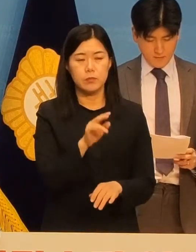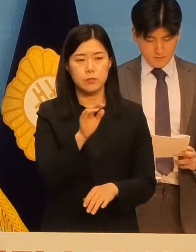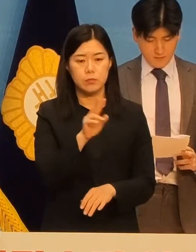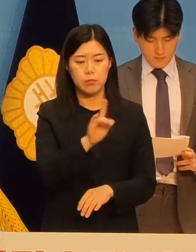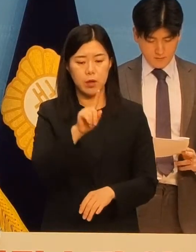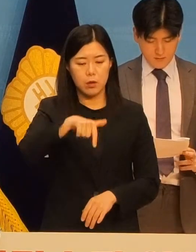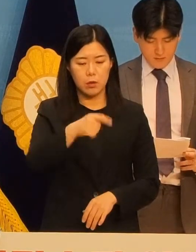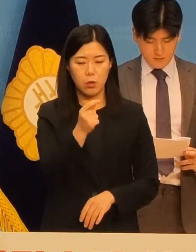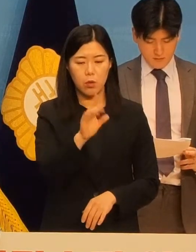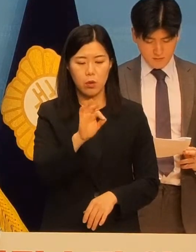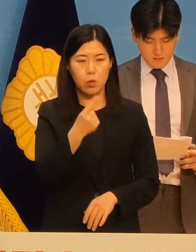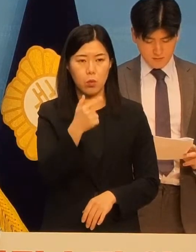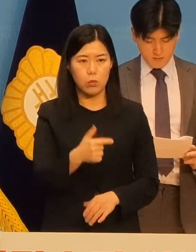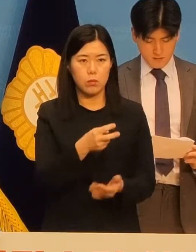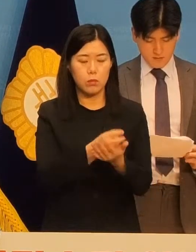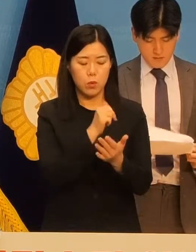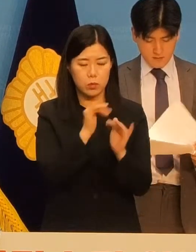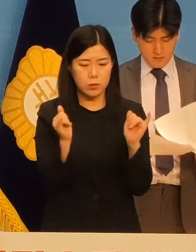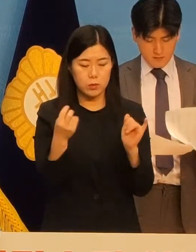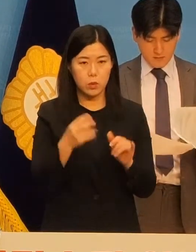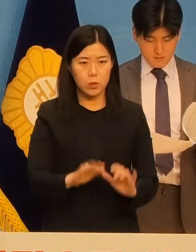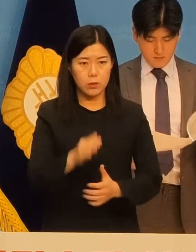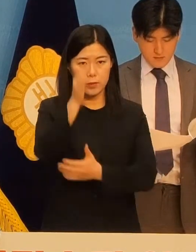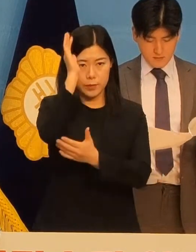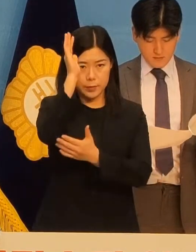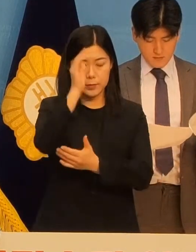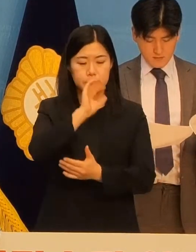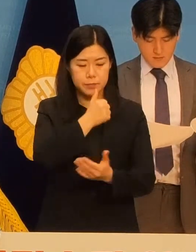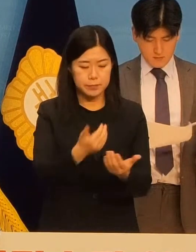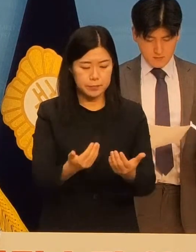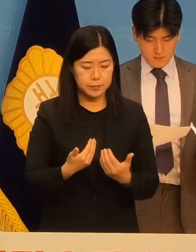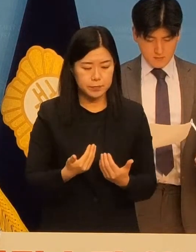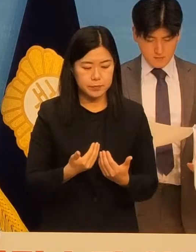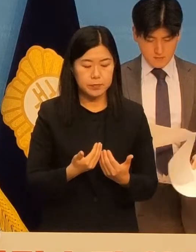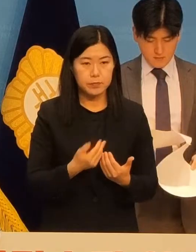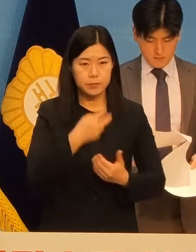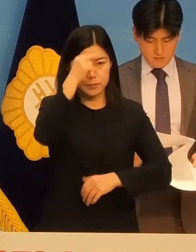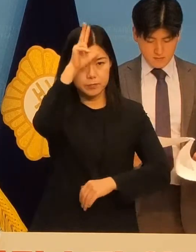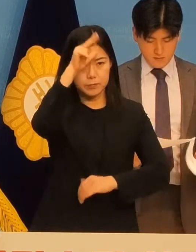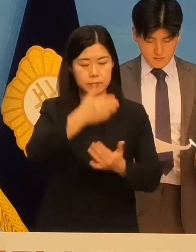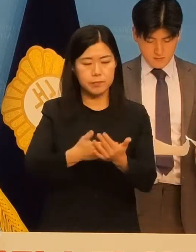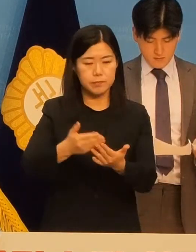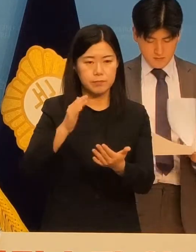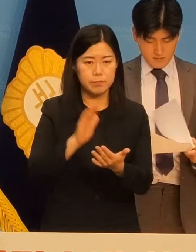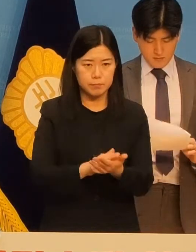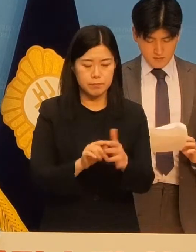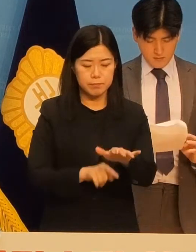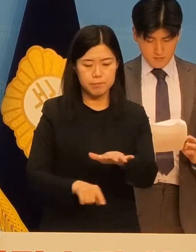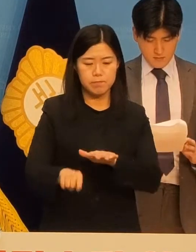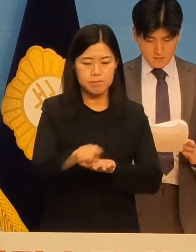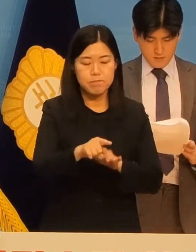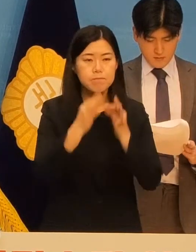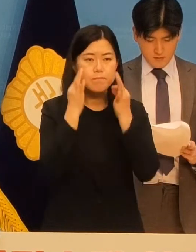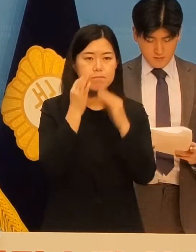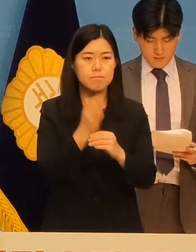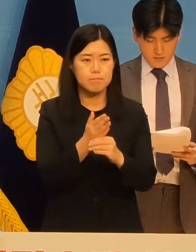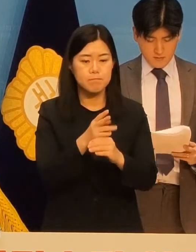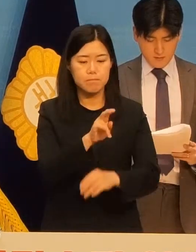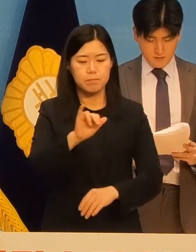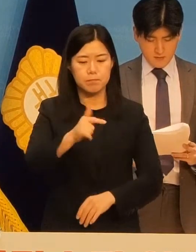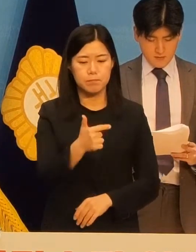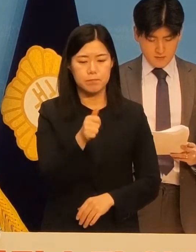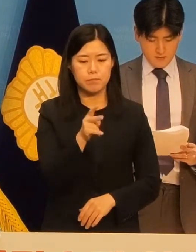변호사, 그리고 오늘 기자회견을 소개해 주신 검찰개혁에 그 누구보다 앞장섰던